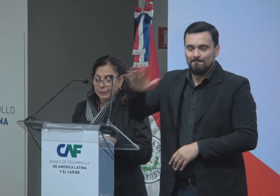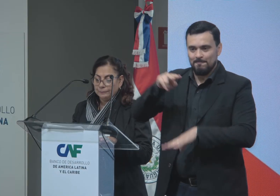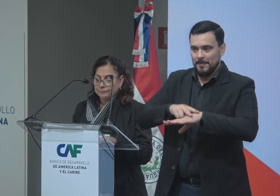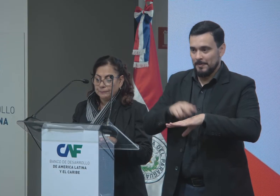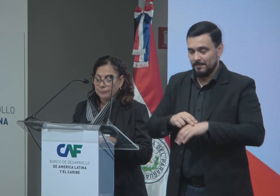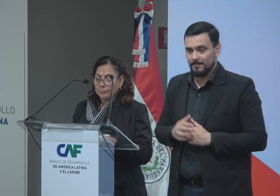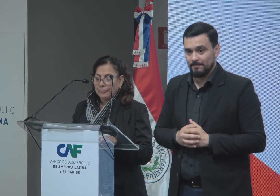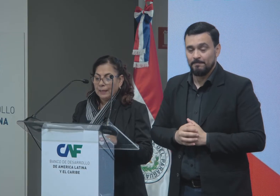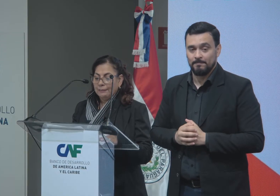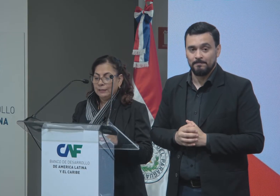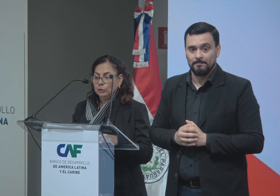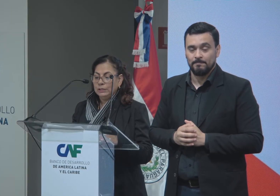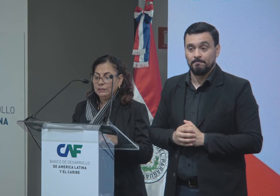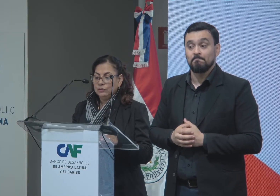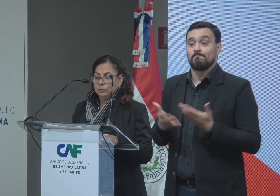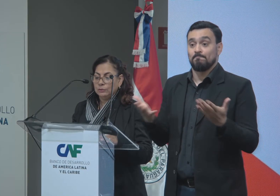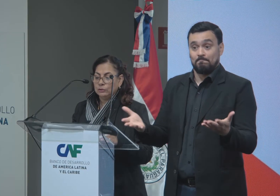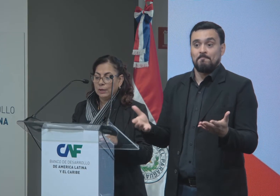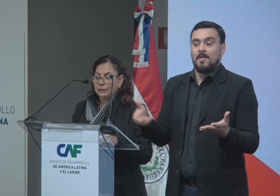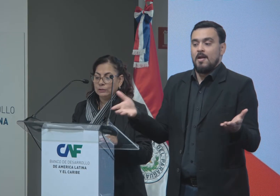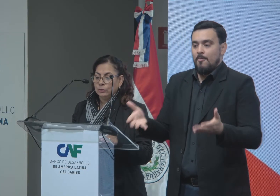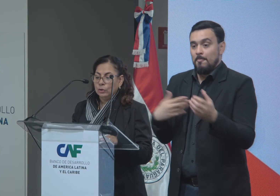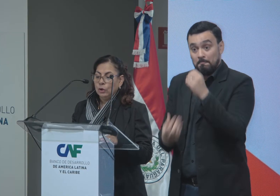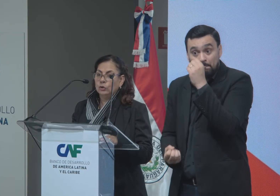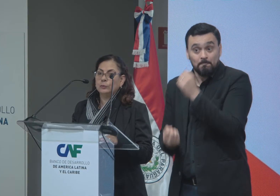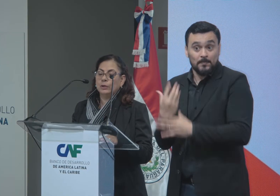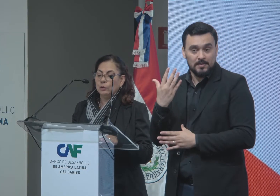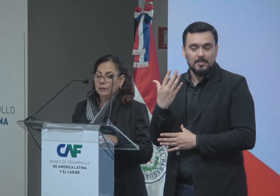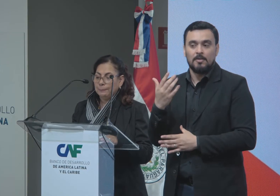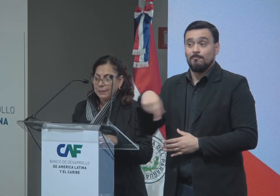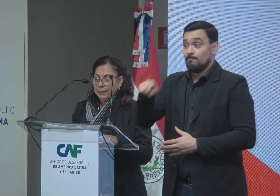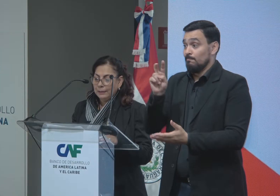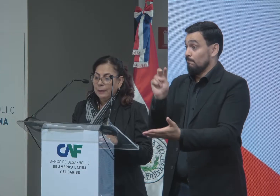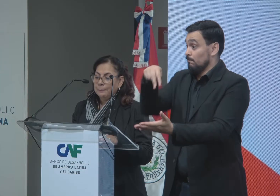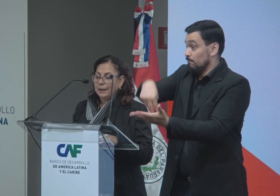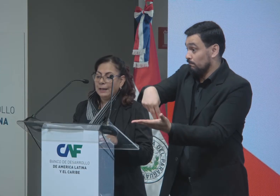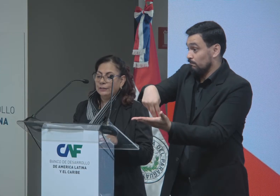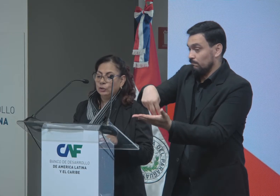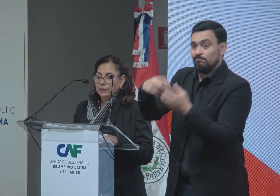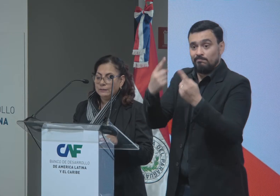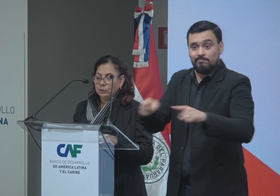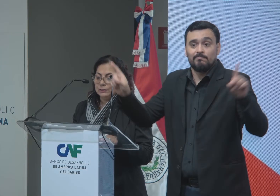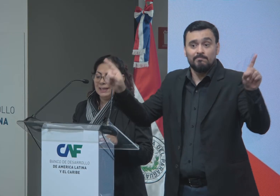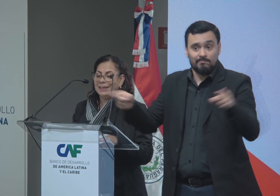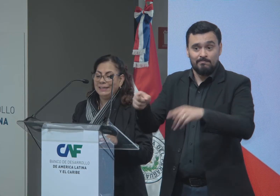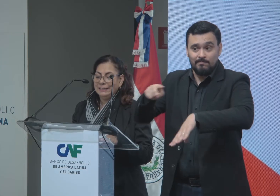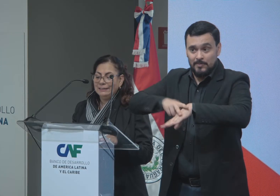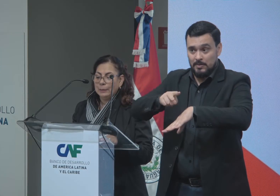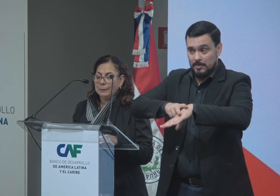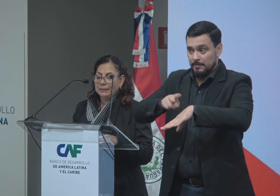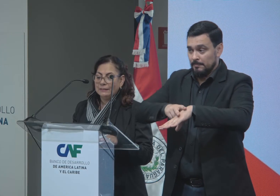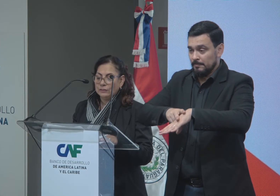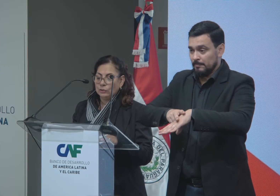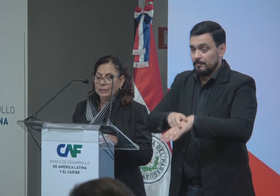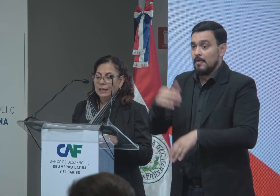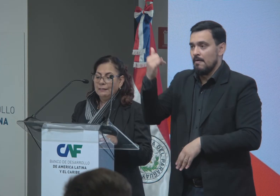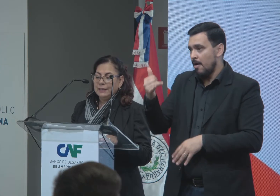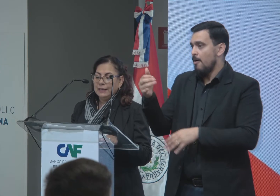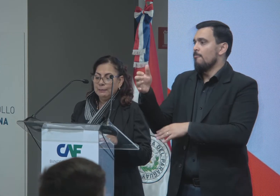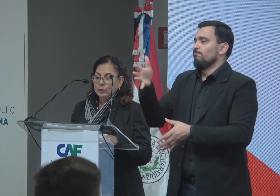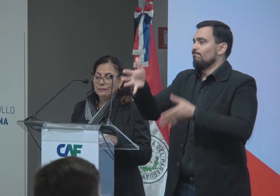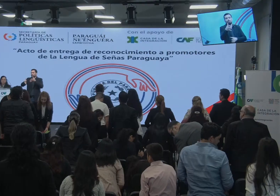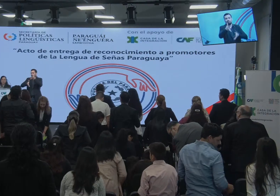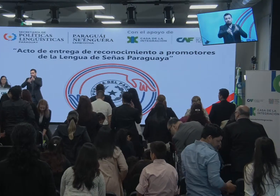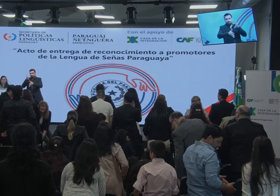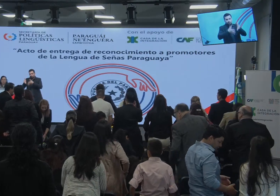Paraguay. Dando inicio a nuestro acto, nos ponemos de pie para la entonación e interpretación del